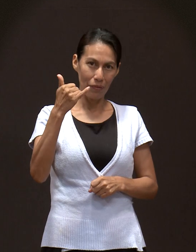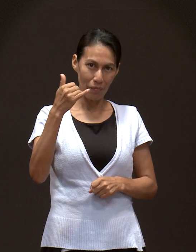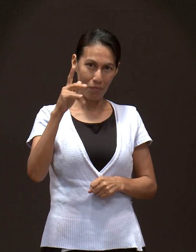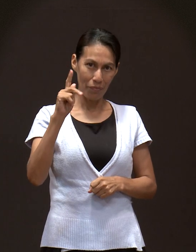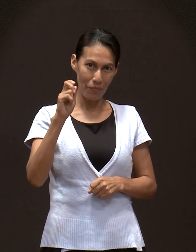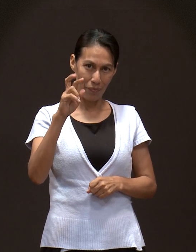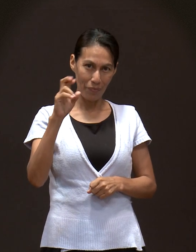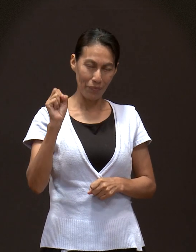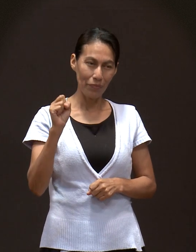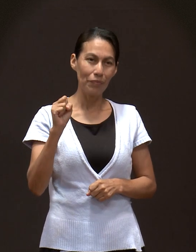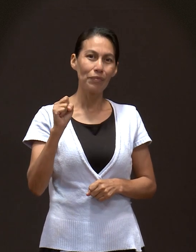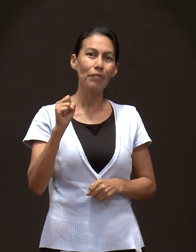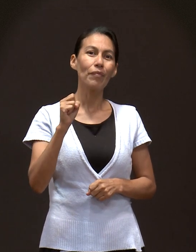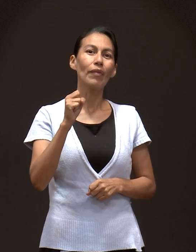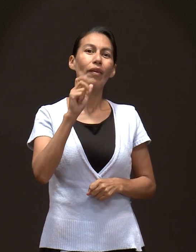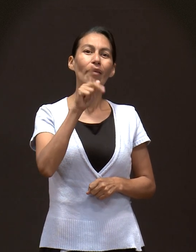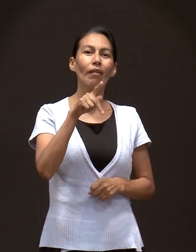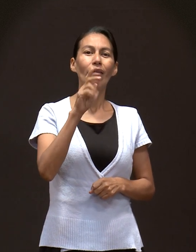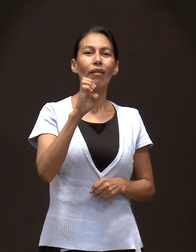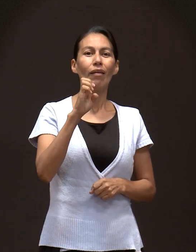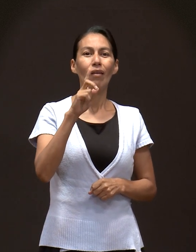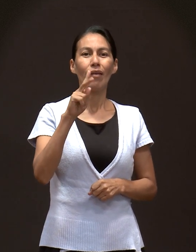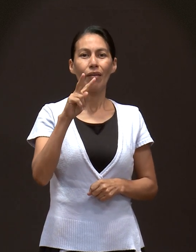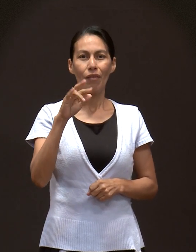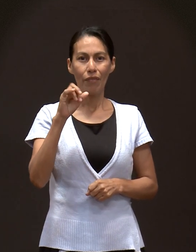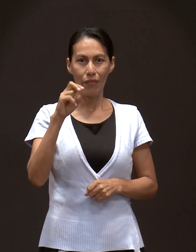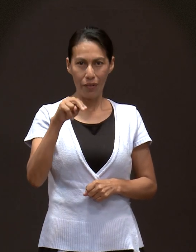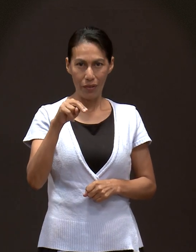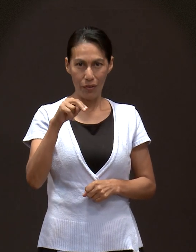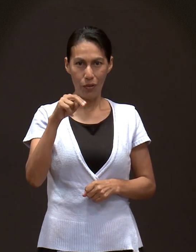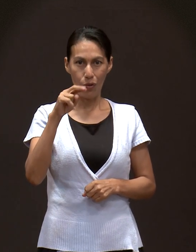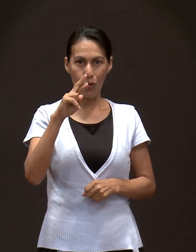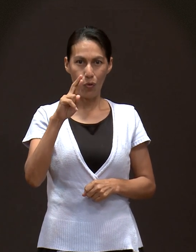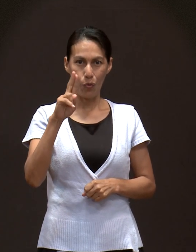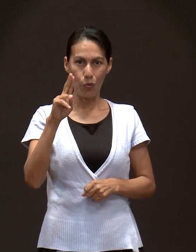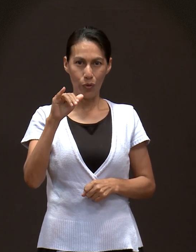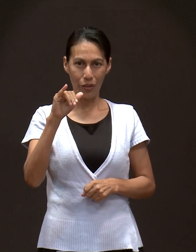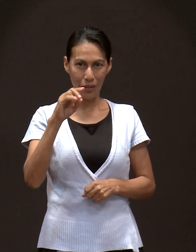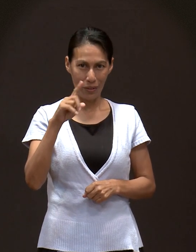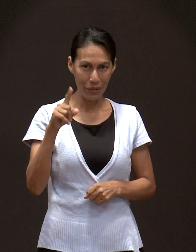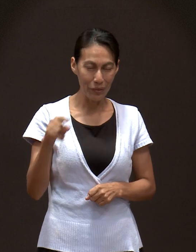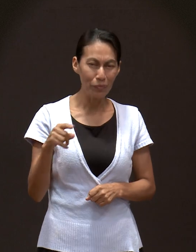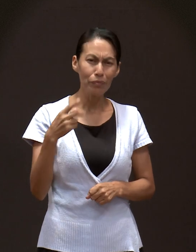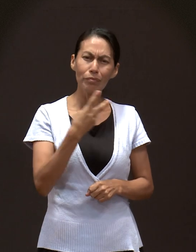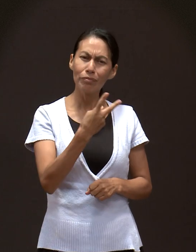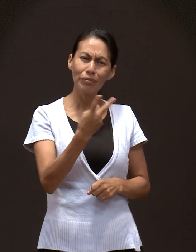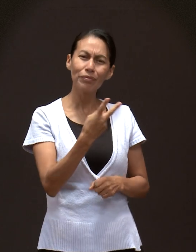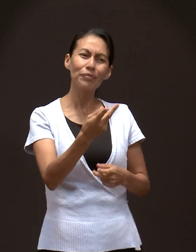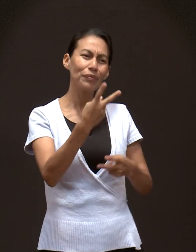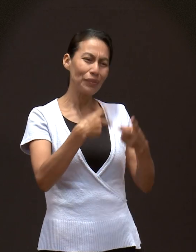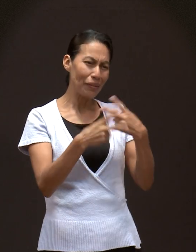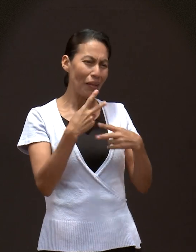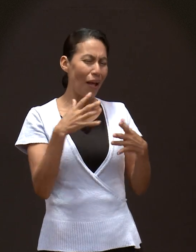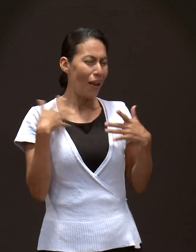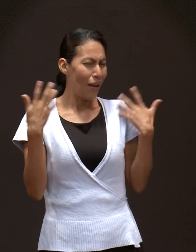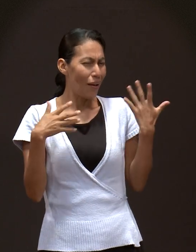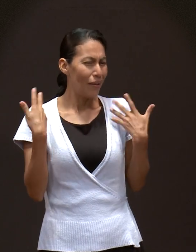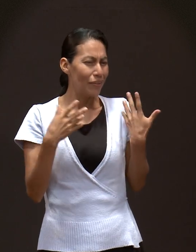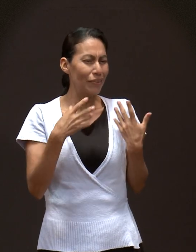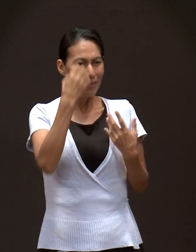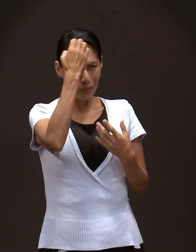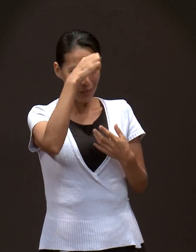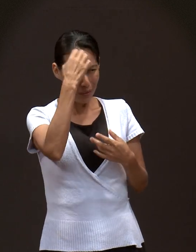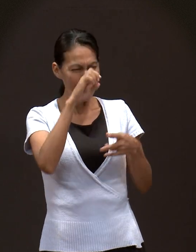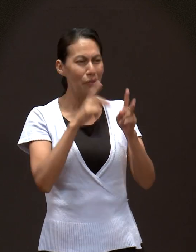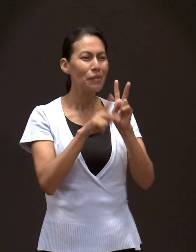Pérez, Kevin Ruiz, que nos acompañan aquí en el estudio, que han venido con alegría a contar sus experiencias de